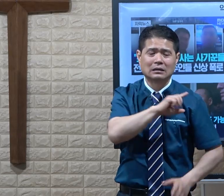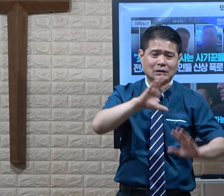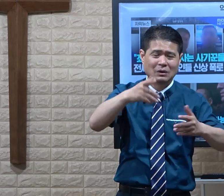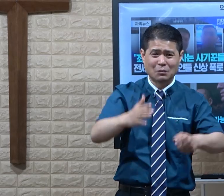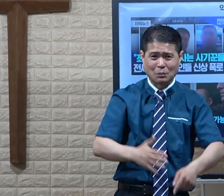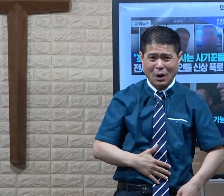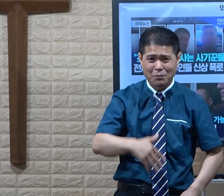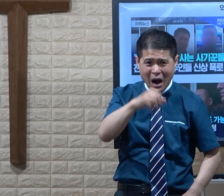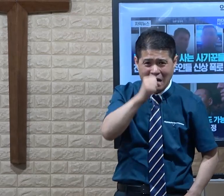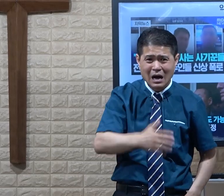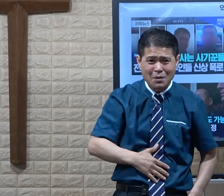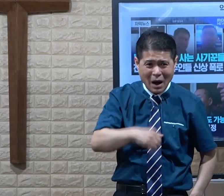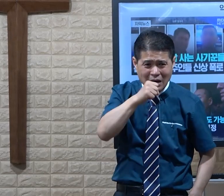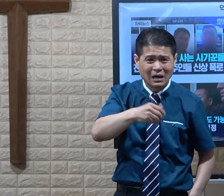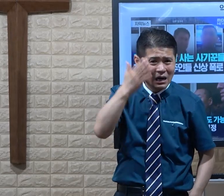이렇게 계속 사람들을 봐주면서